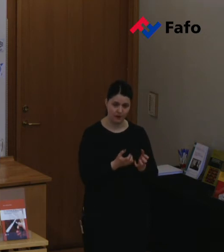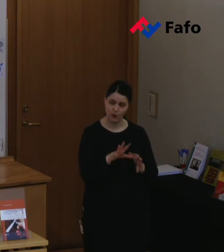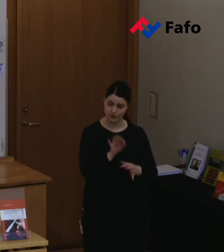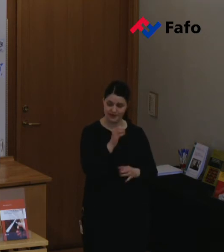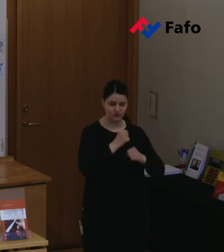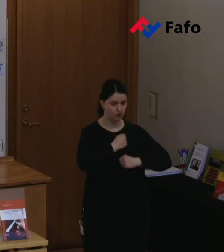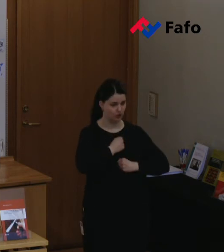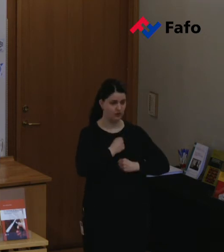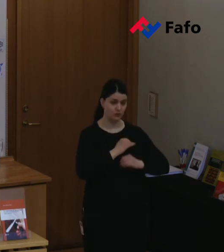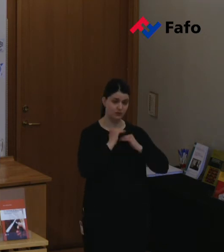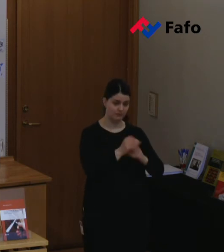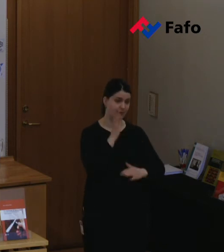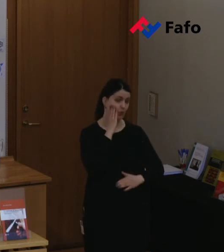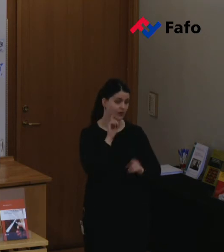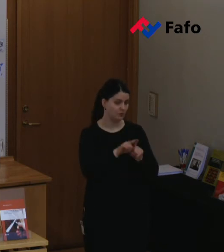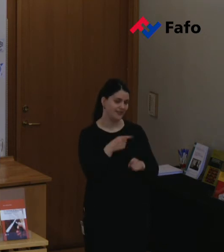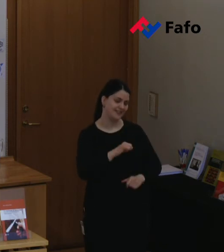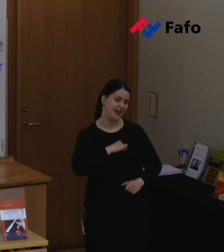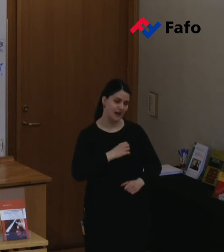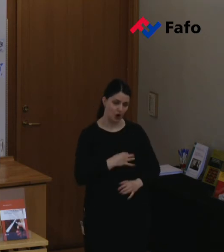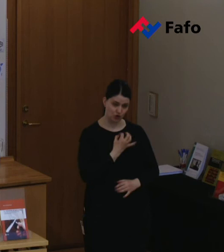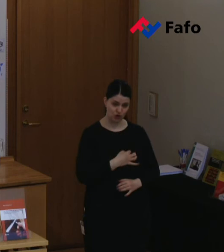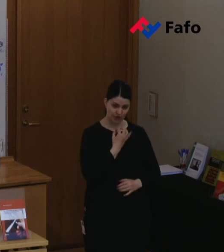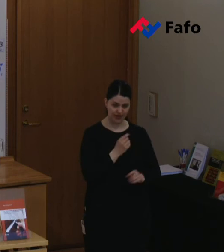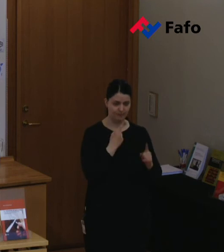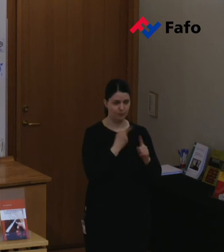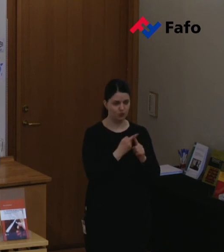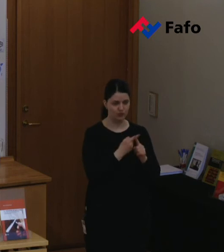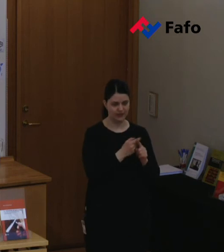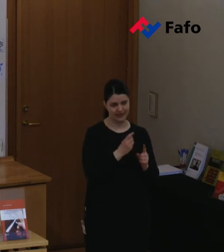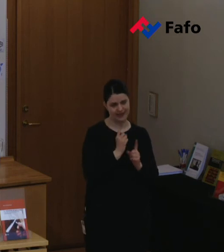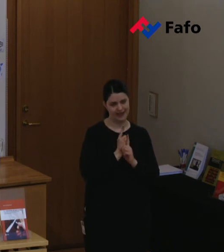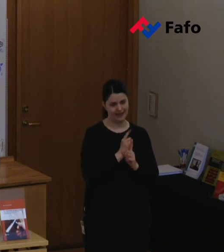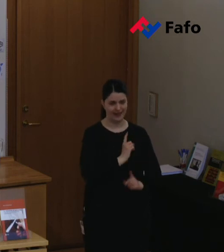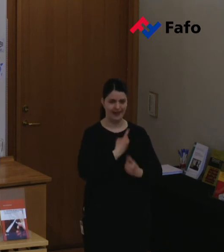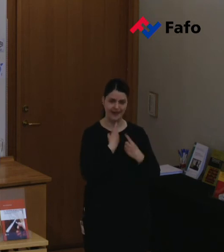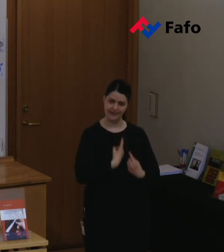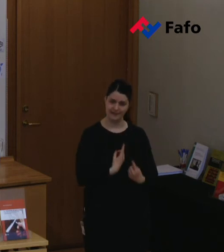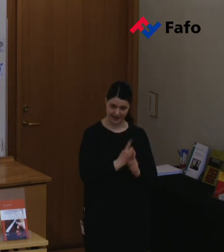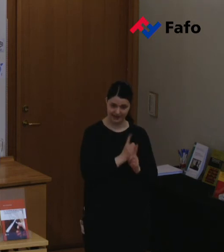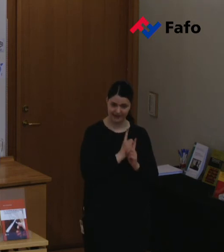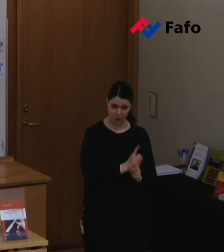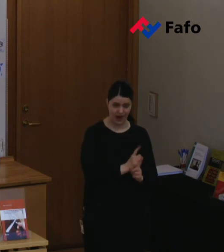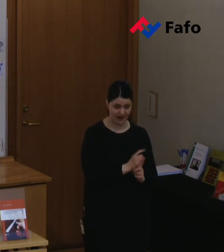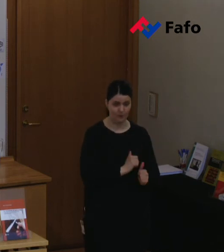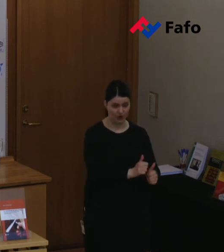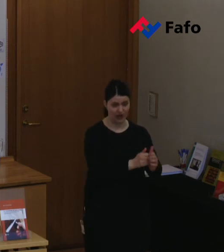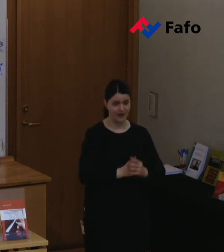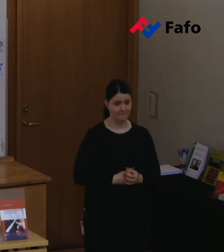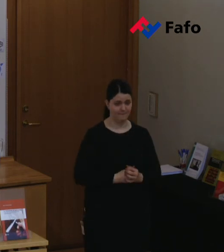selv ønsker, og samtidig tilby tett individuell oppfølging fra et tverrfaglig team. For det fungerer